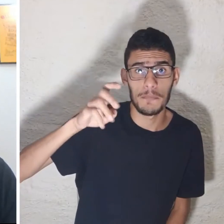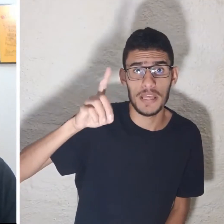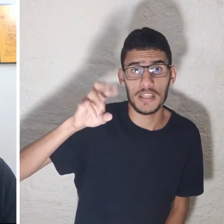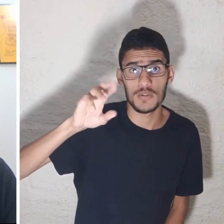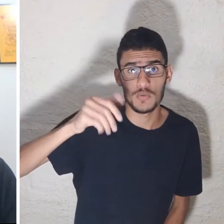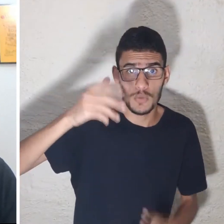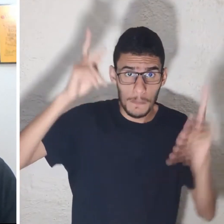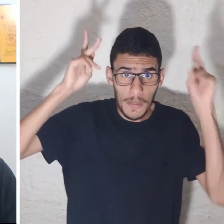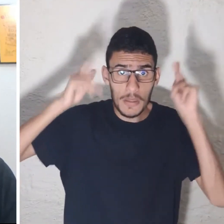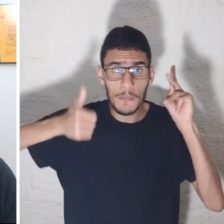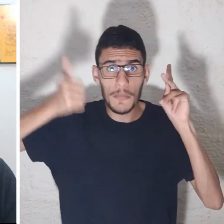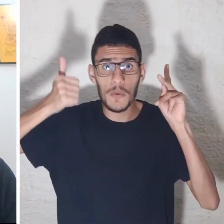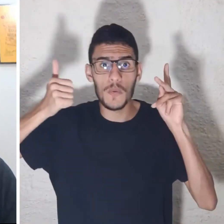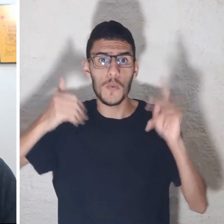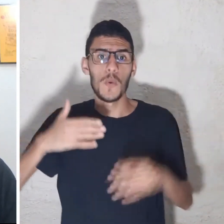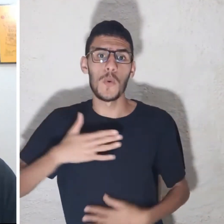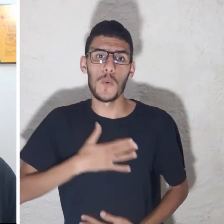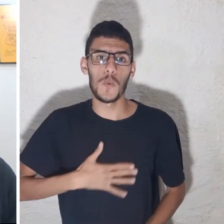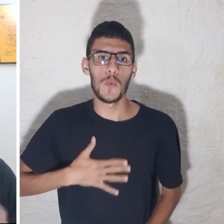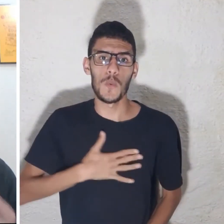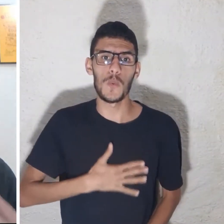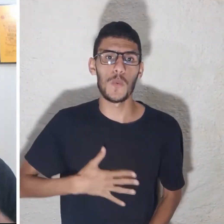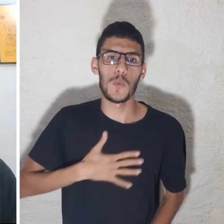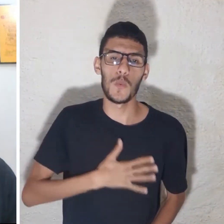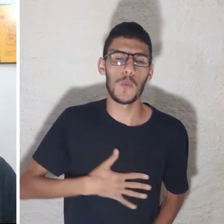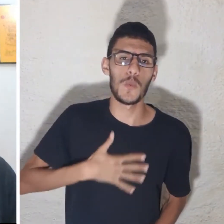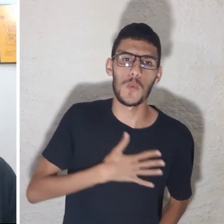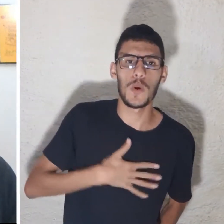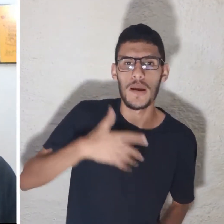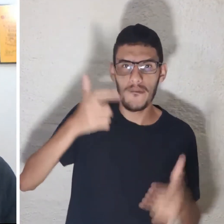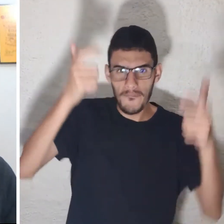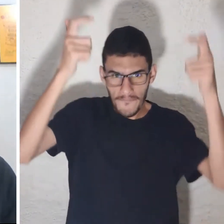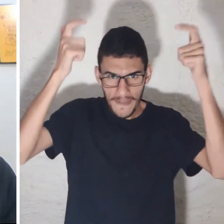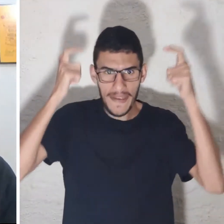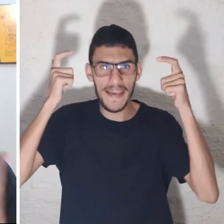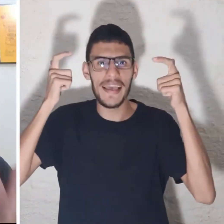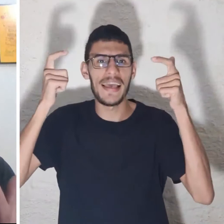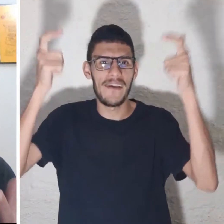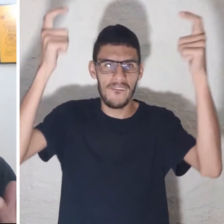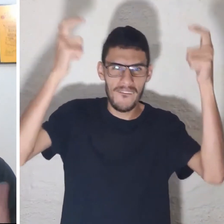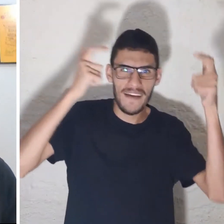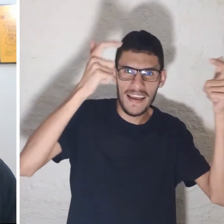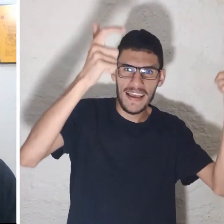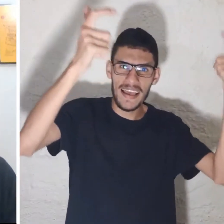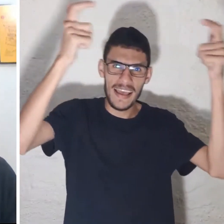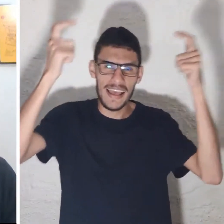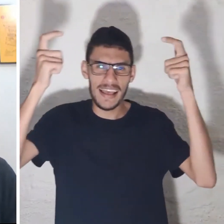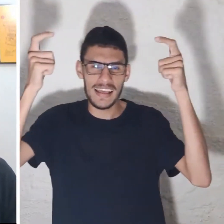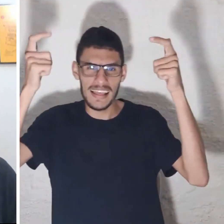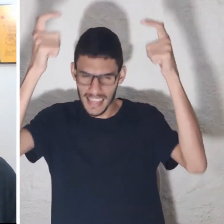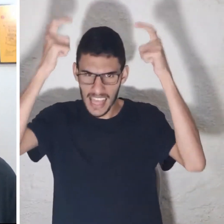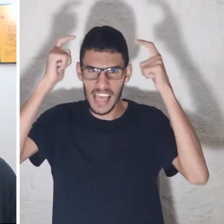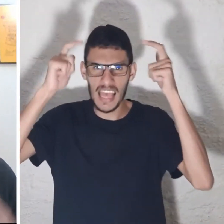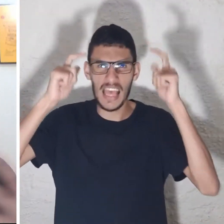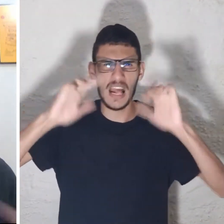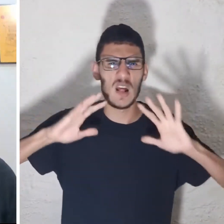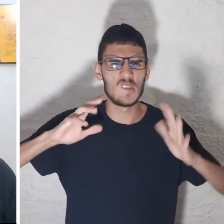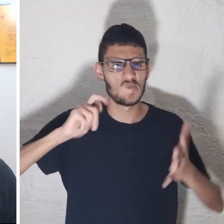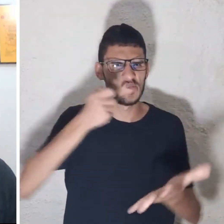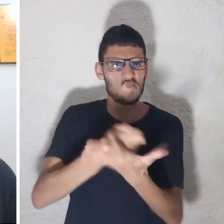I, ele tinha muito gosto pelos reis. Os exemplos que ele tinha eram dos chamados